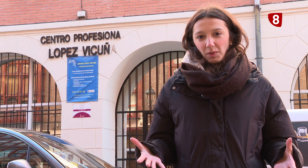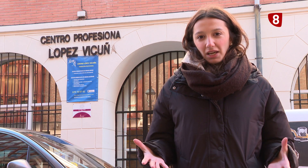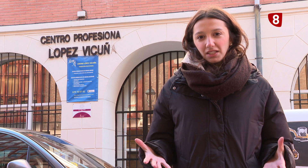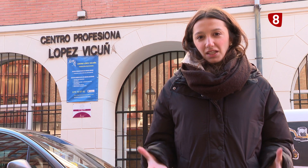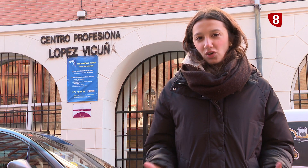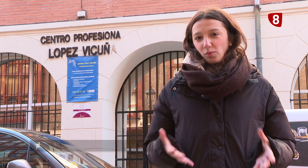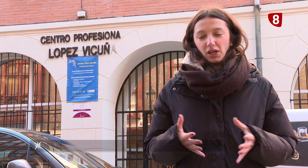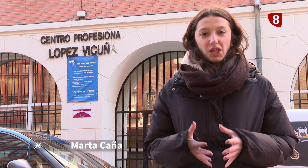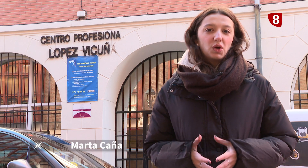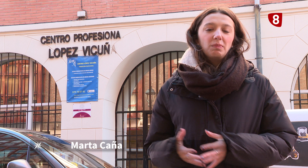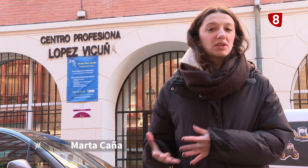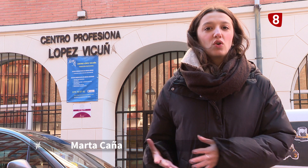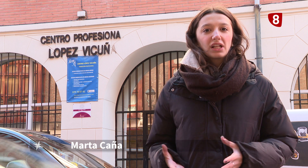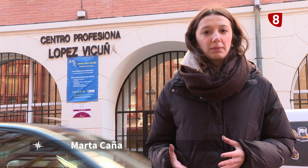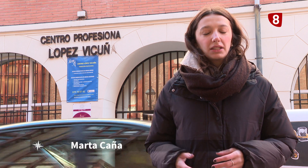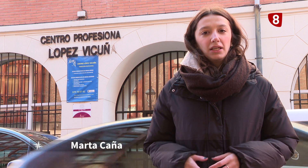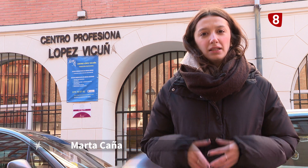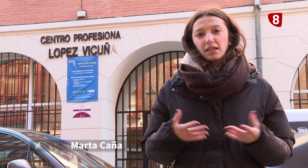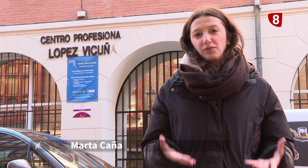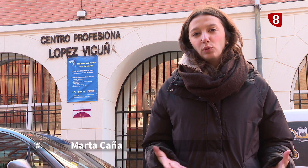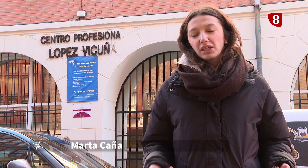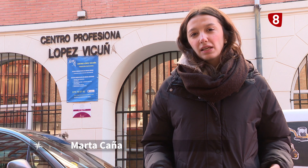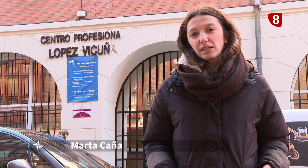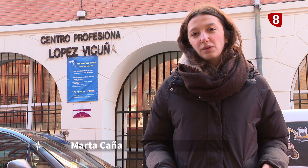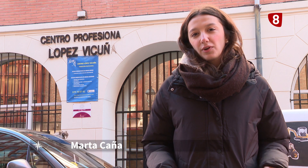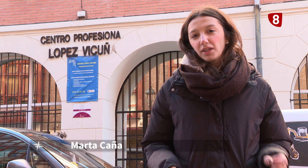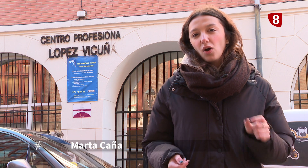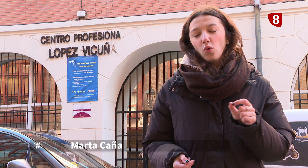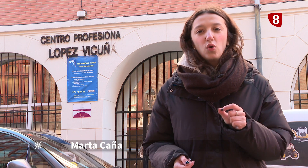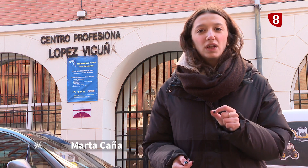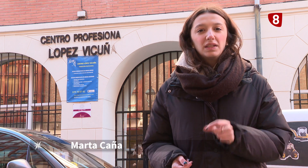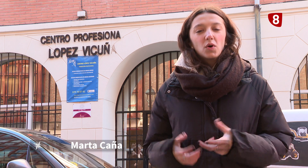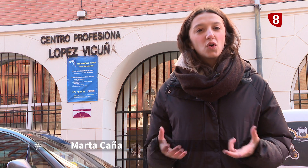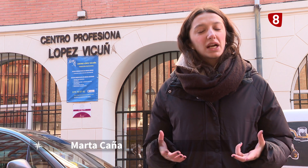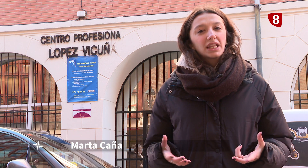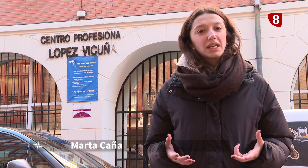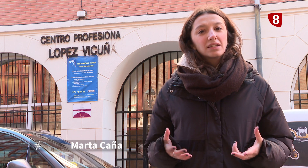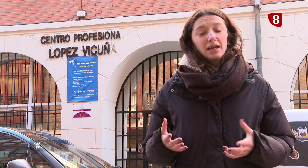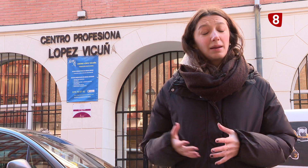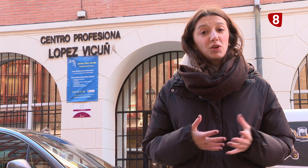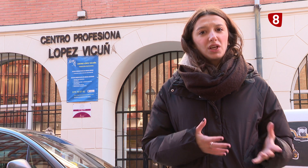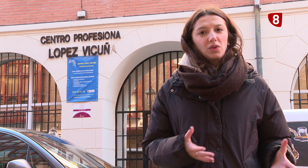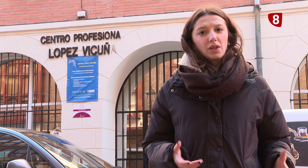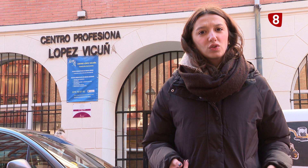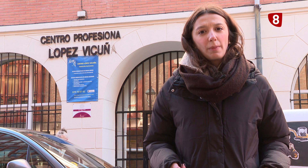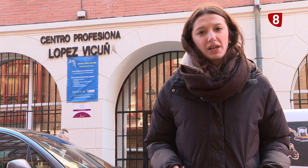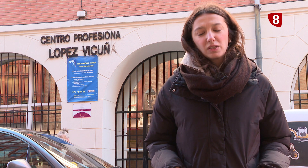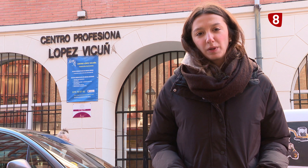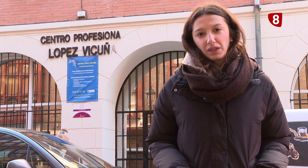queríamos hablarles de comunicación y más concretamente de las dificultades a las que se enfrenta un colectivo con carencias que la mayoría de ciudadanos apenas